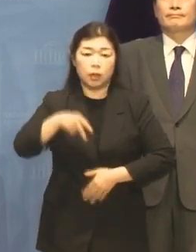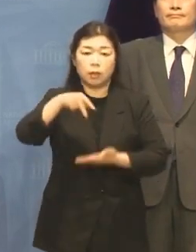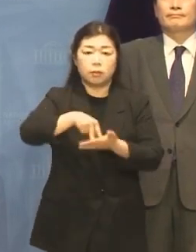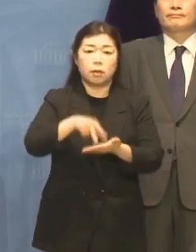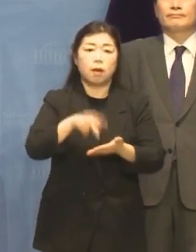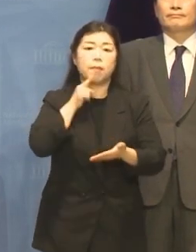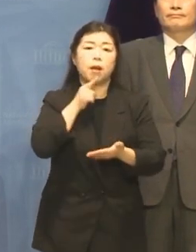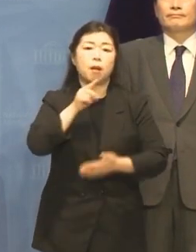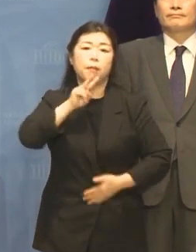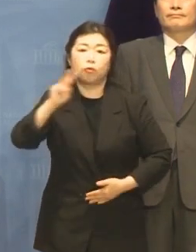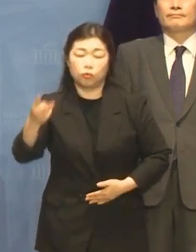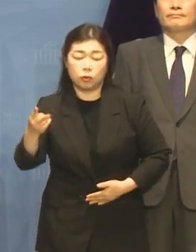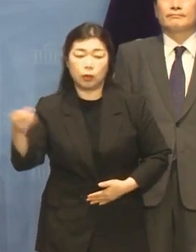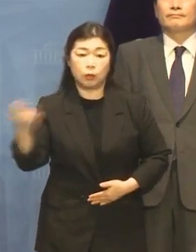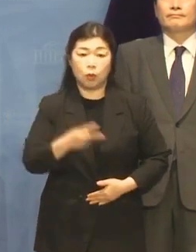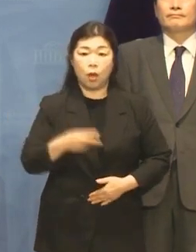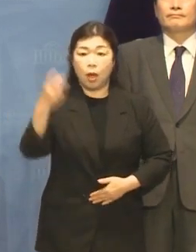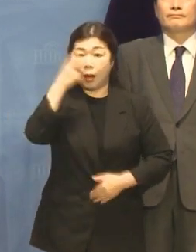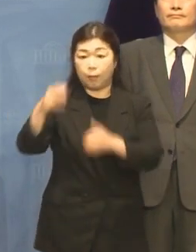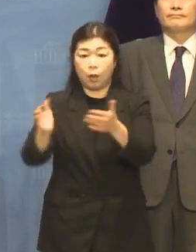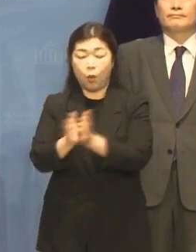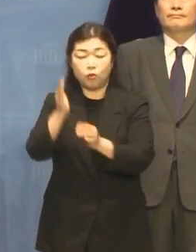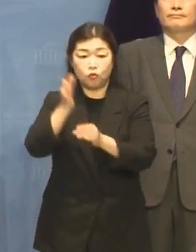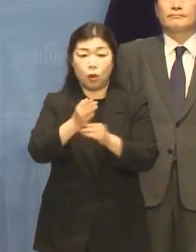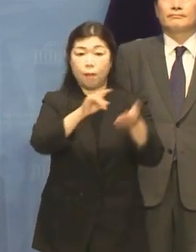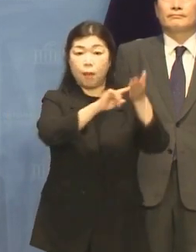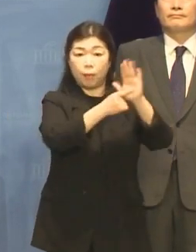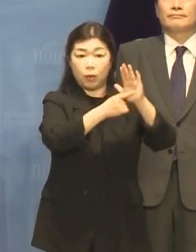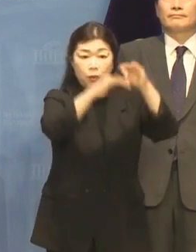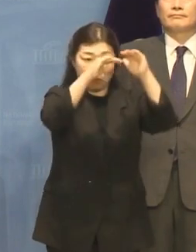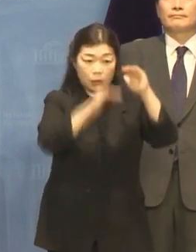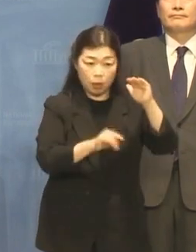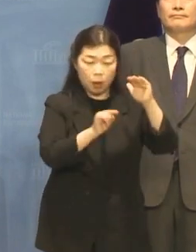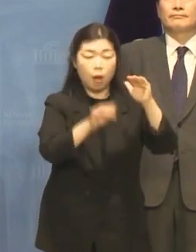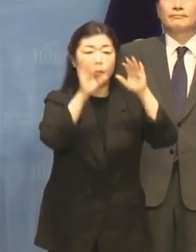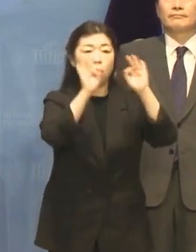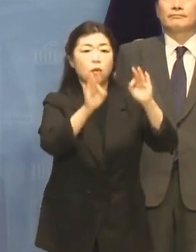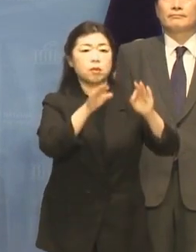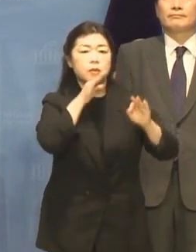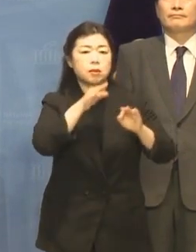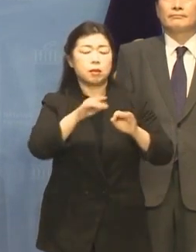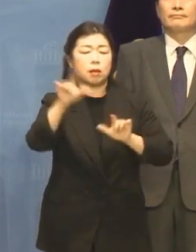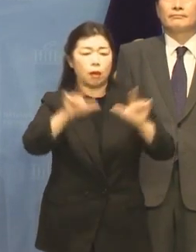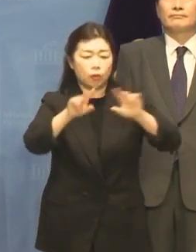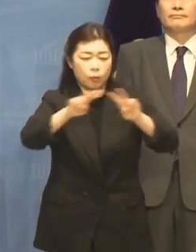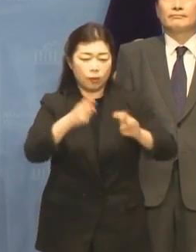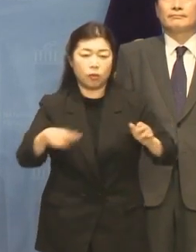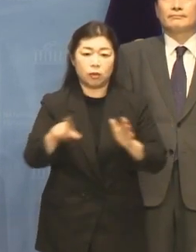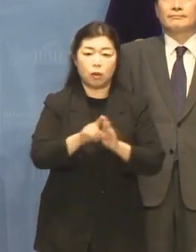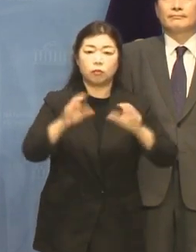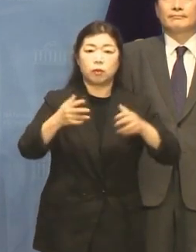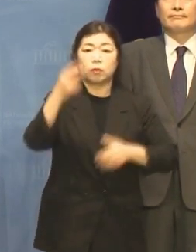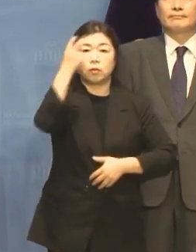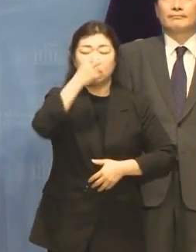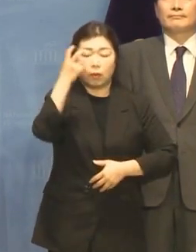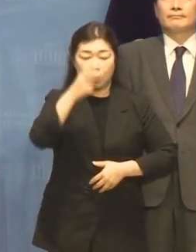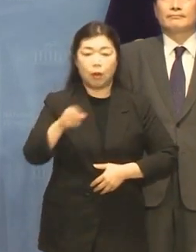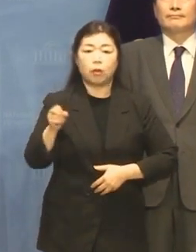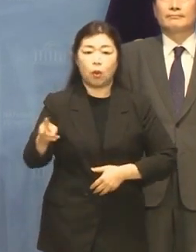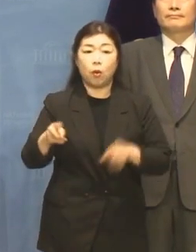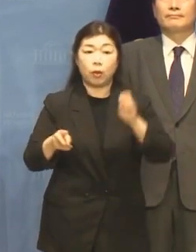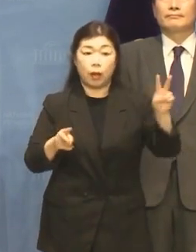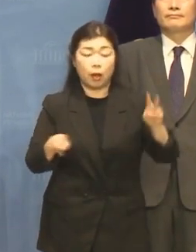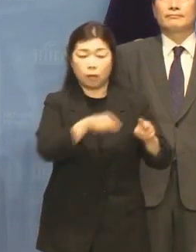번복과 감사원의 중간 발표에 대한 진상규명을 위한 국정조사를 여야 원내 지도부에